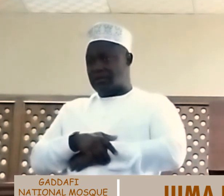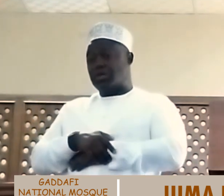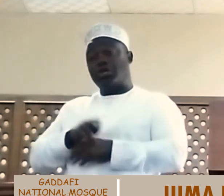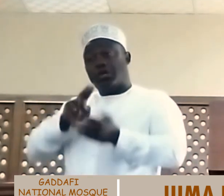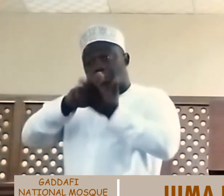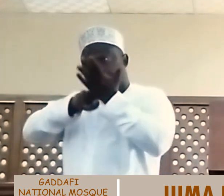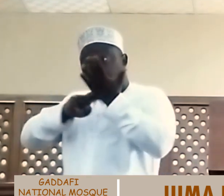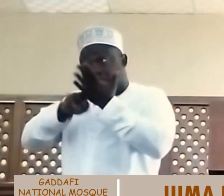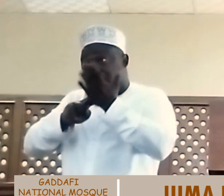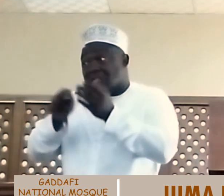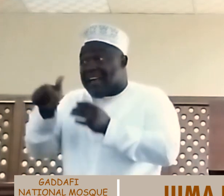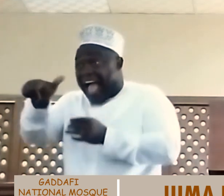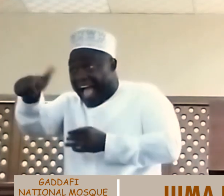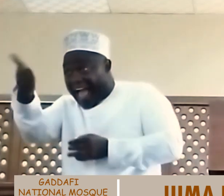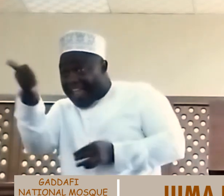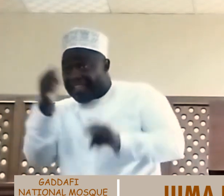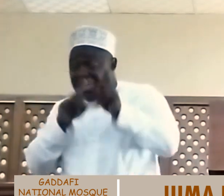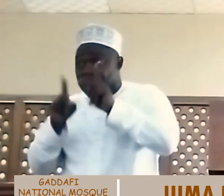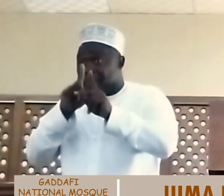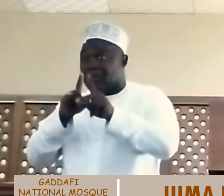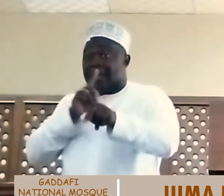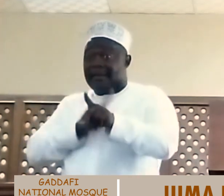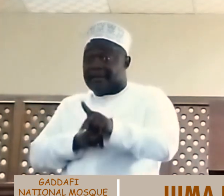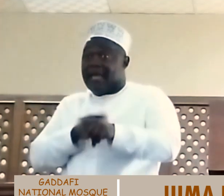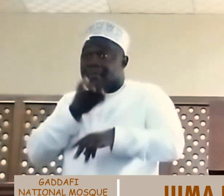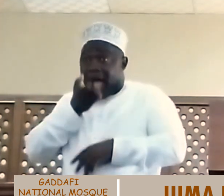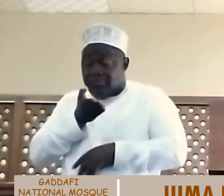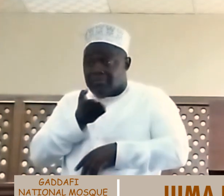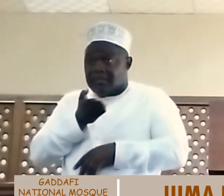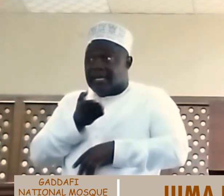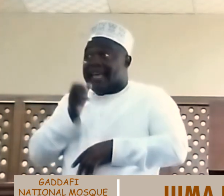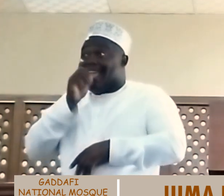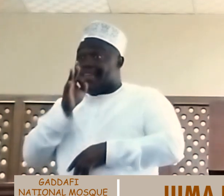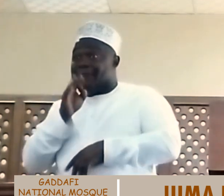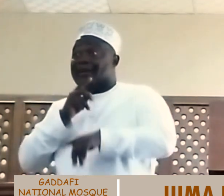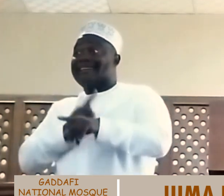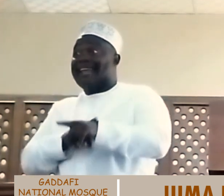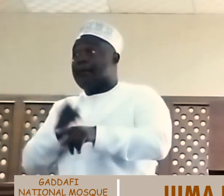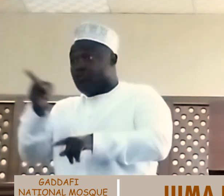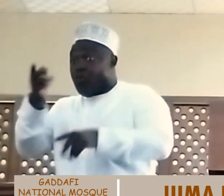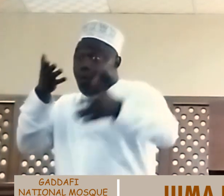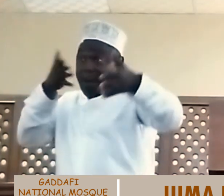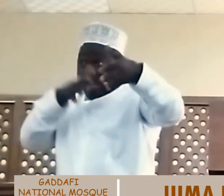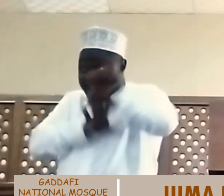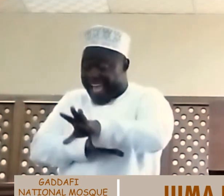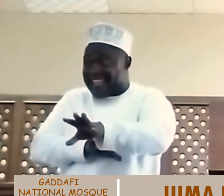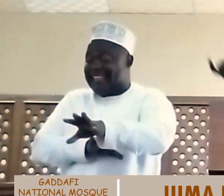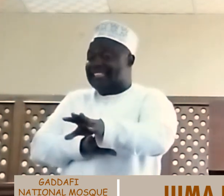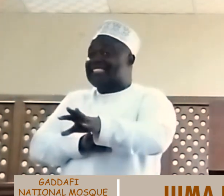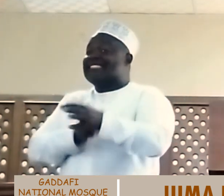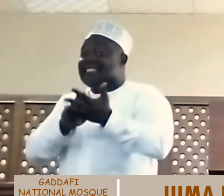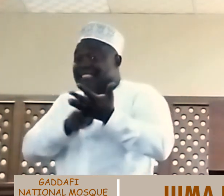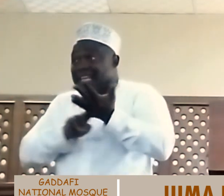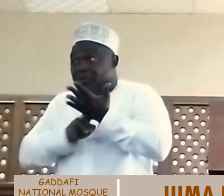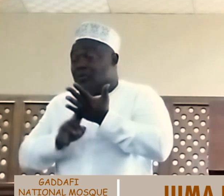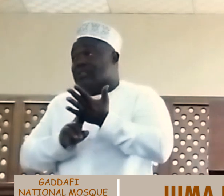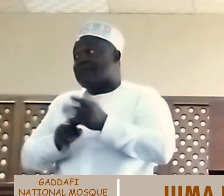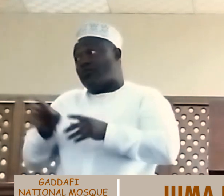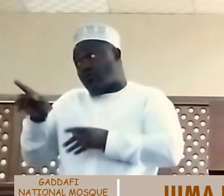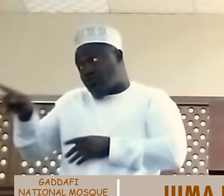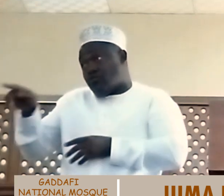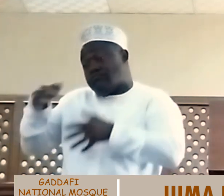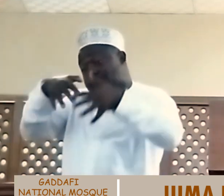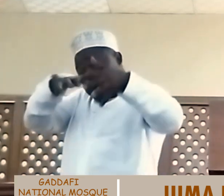bwa mugaso eri abantu abalala ati ng'okyali mulamu era bunaasigala nga bwa mugaso gy'oli ne bw'oliba